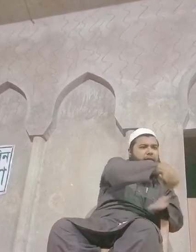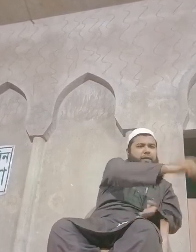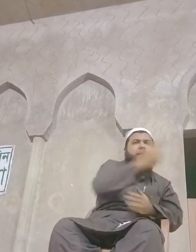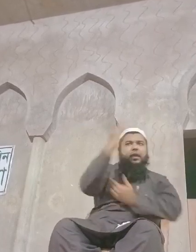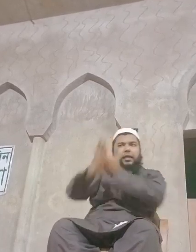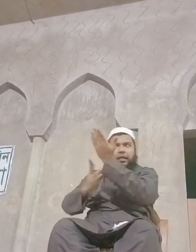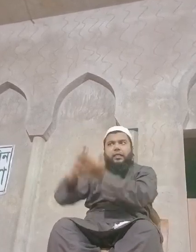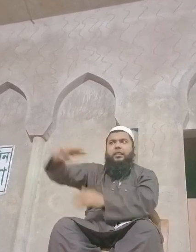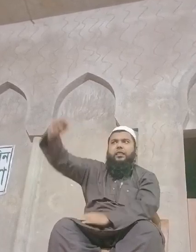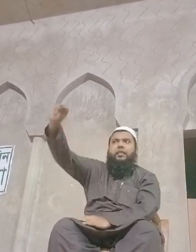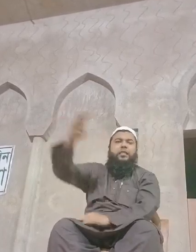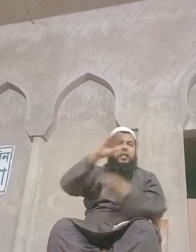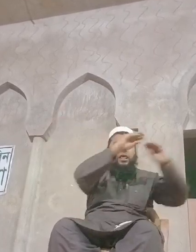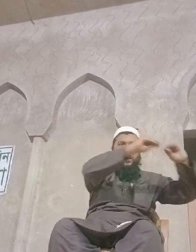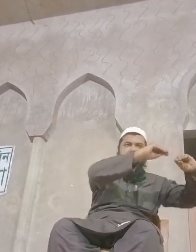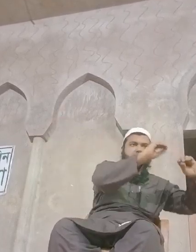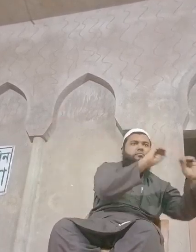जाहिर के खिलाफ चले थे,